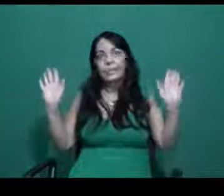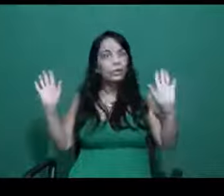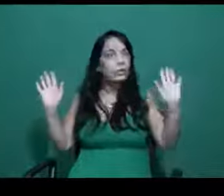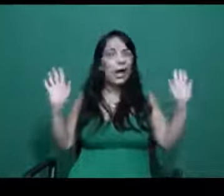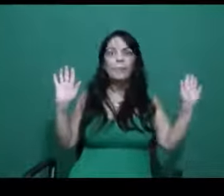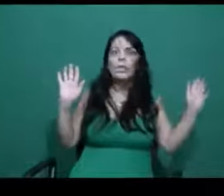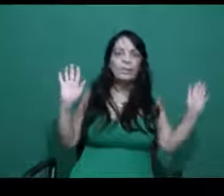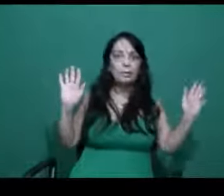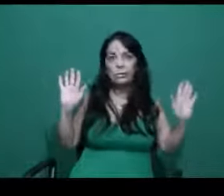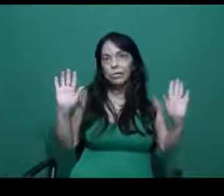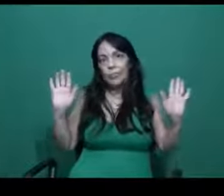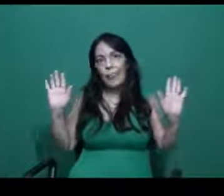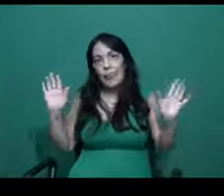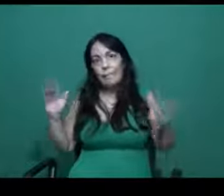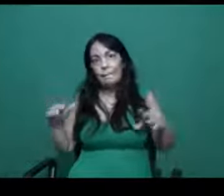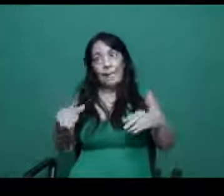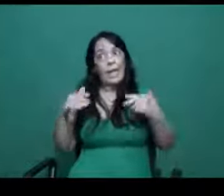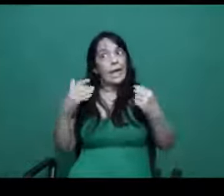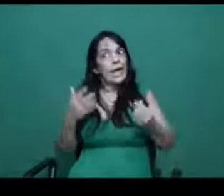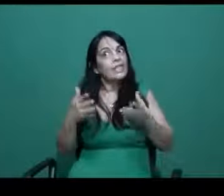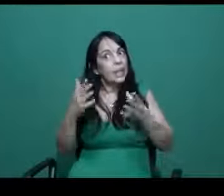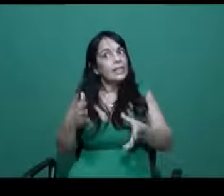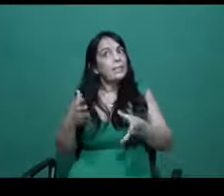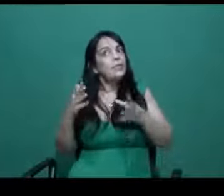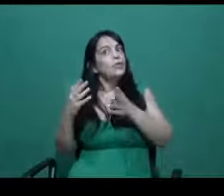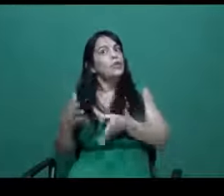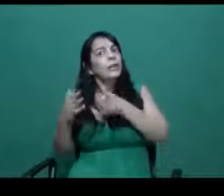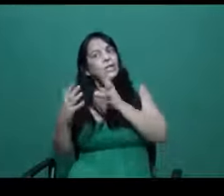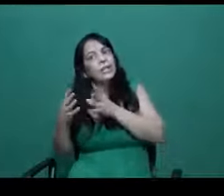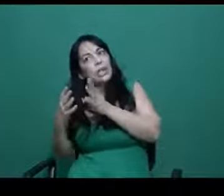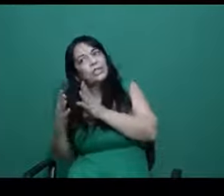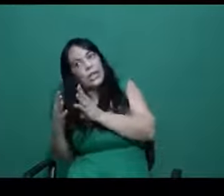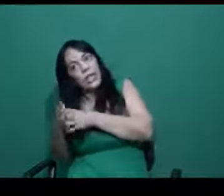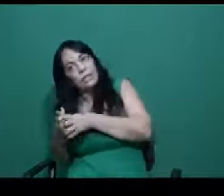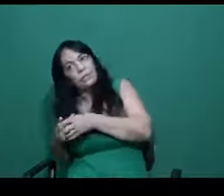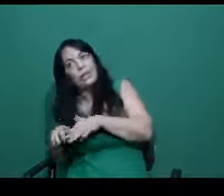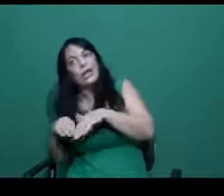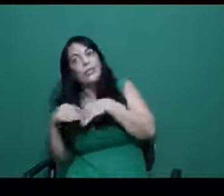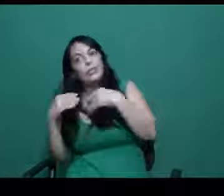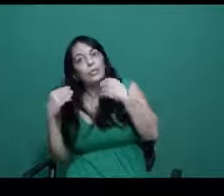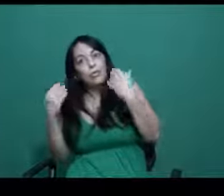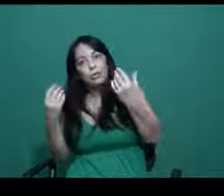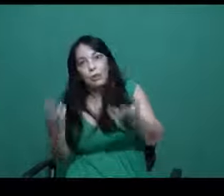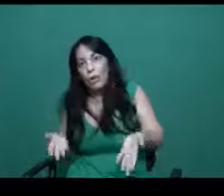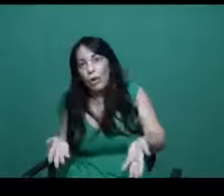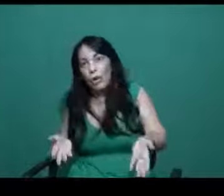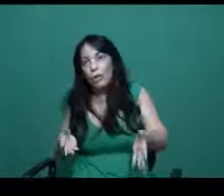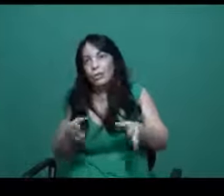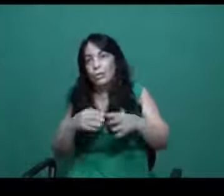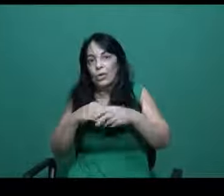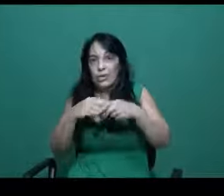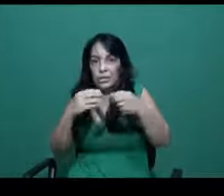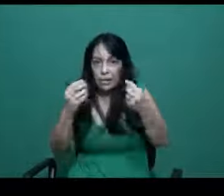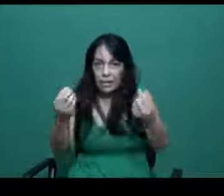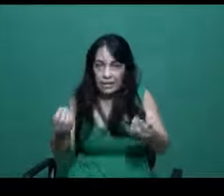O labirinto. Eles já sabiam que ingrediente era, porque já haviam feito bolo, conheciam